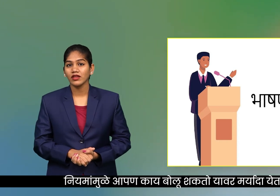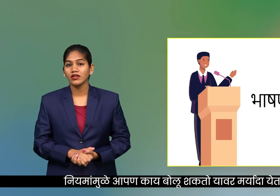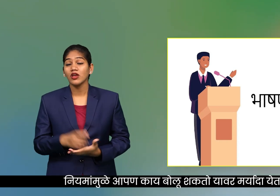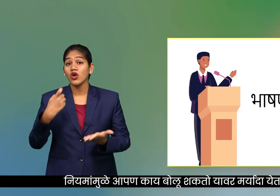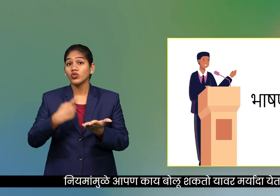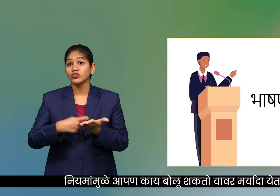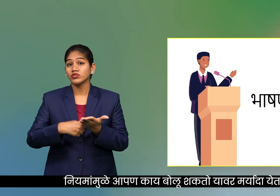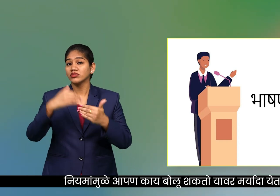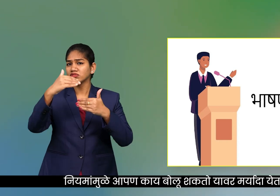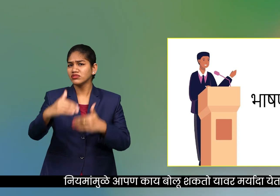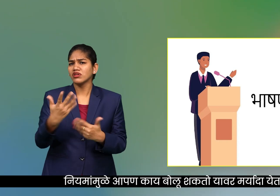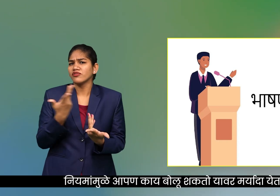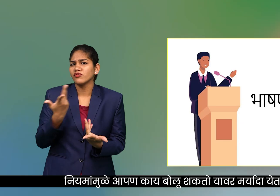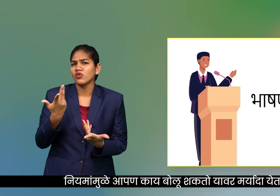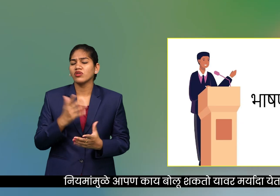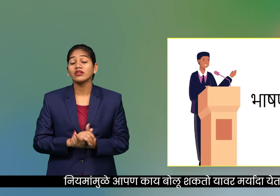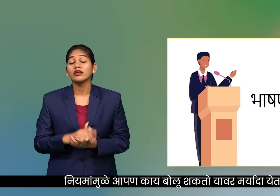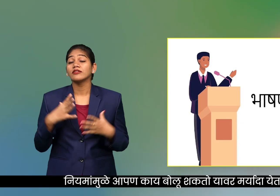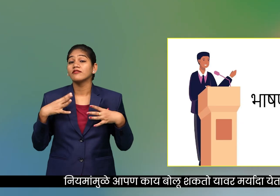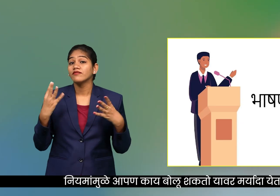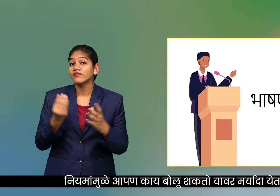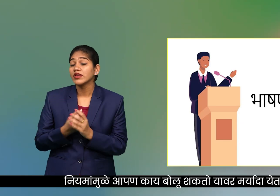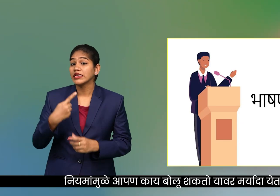नियमांमुळे आपण काय बोलू शकतो यावर मर्यादा येतात